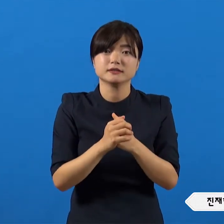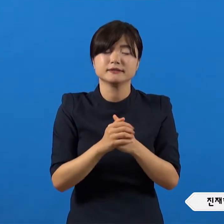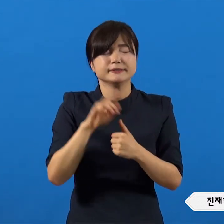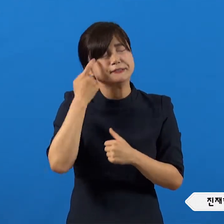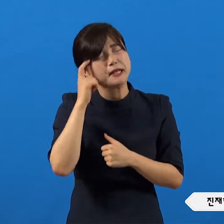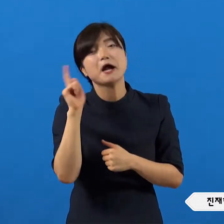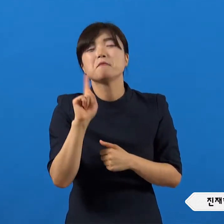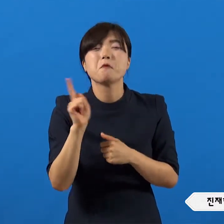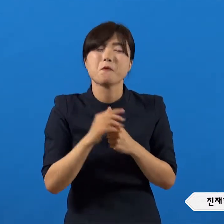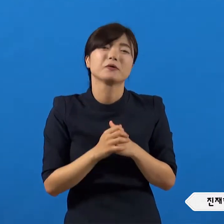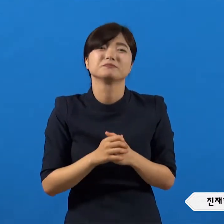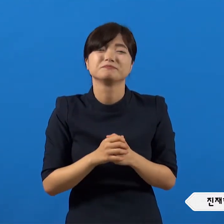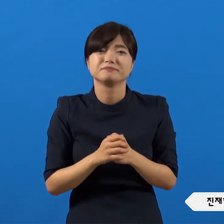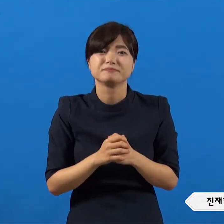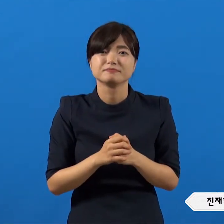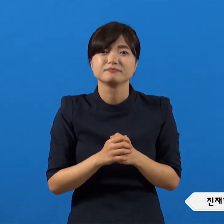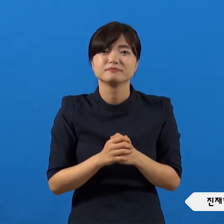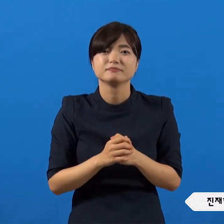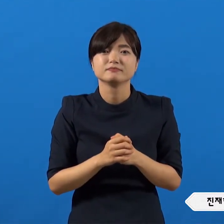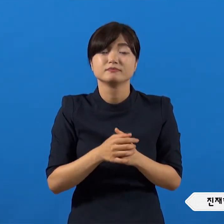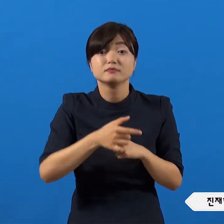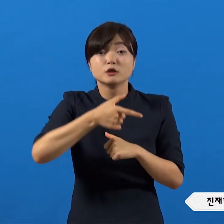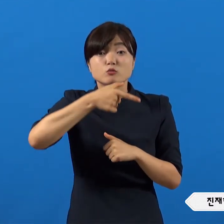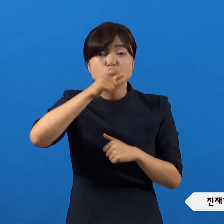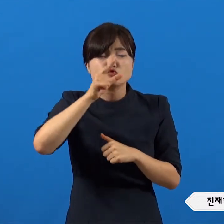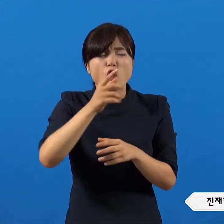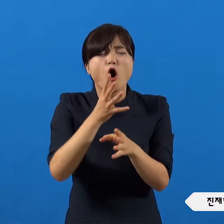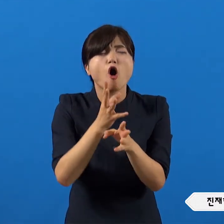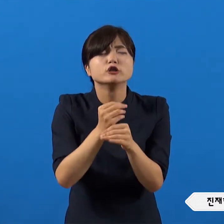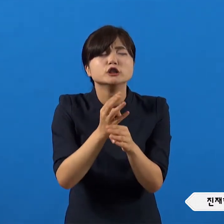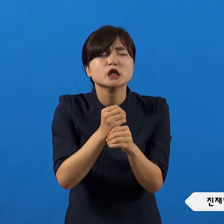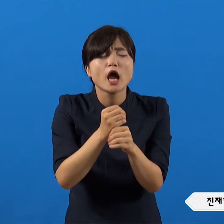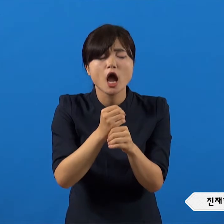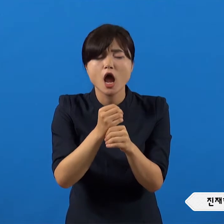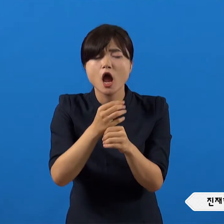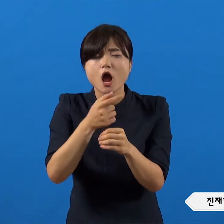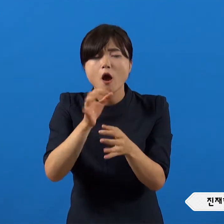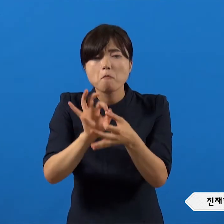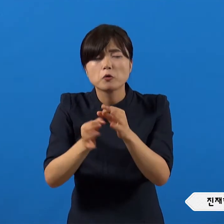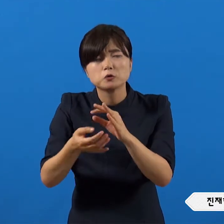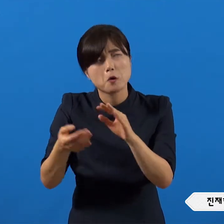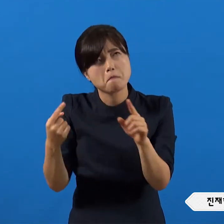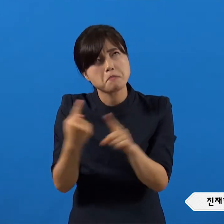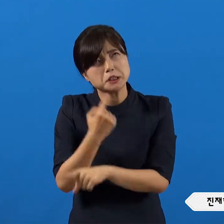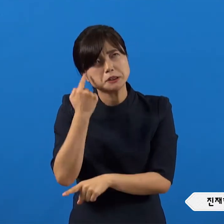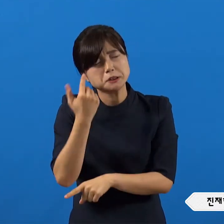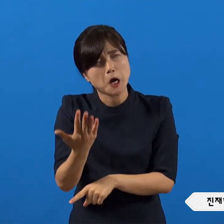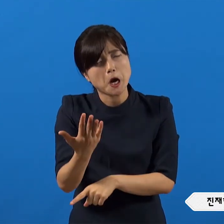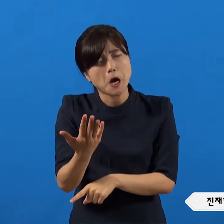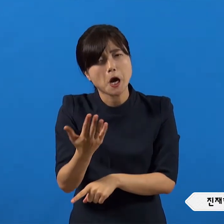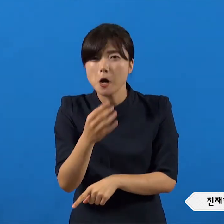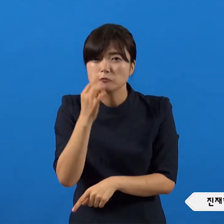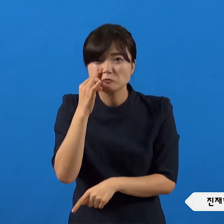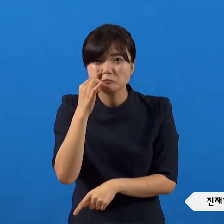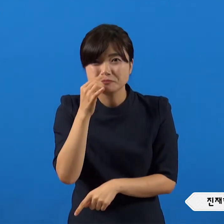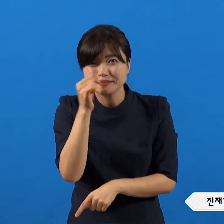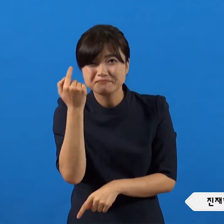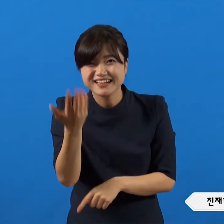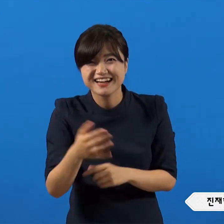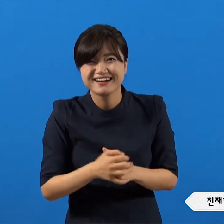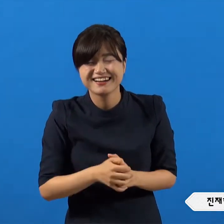이런 생각을 해봅니다. 물이 언제 포도주로 바뀌었을까? 여러분 궁금하지 않으세요?